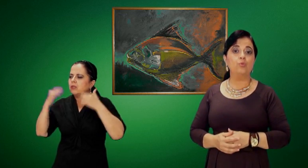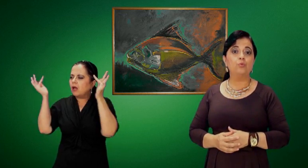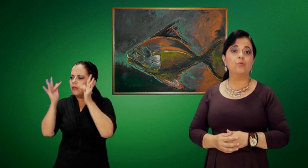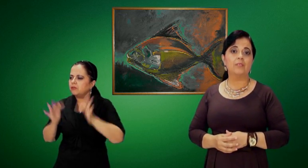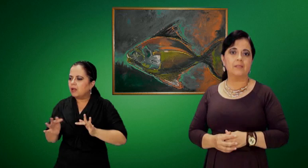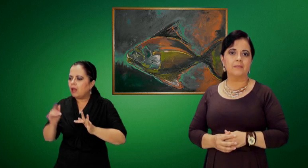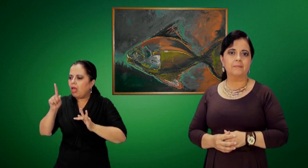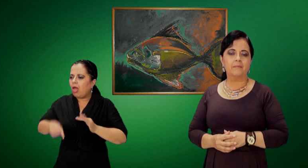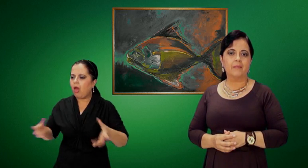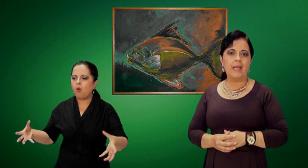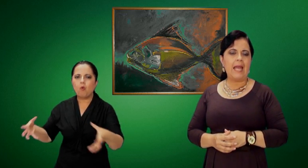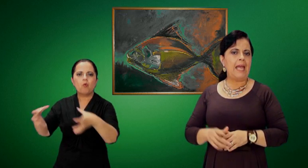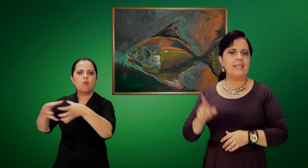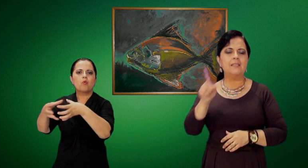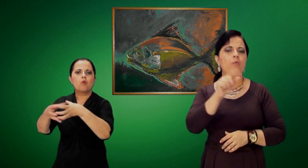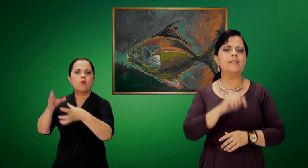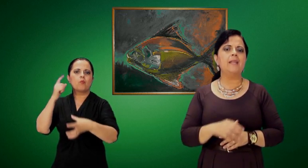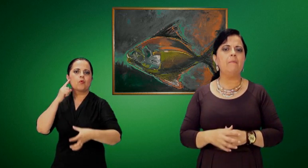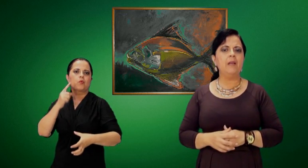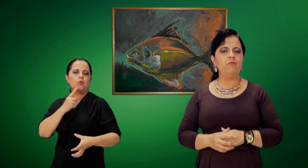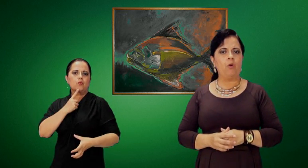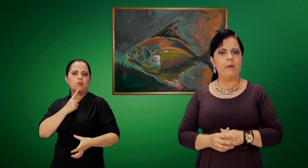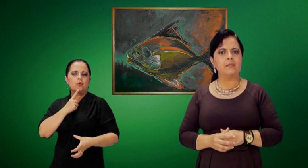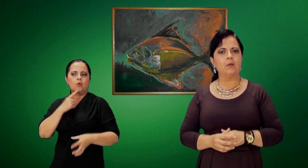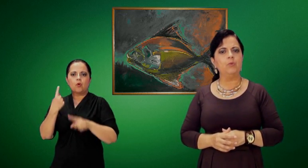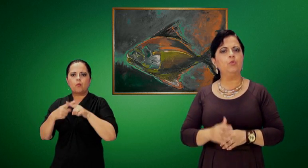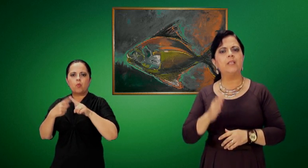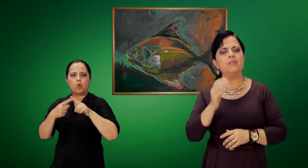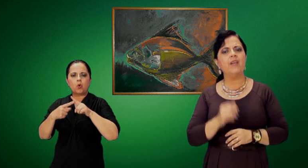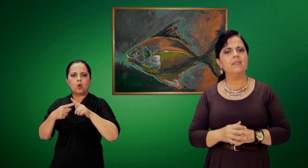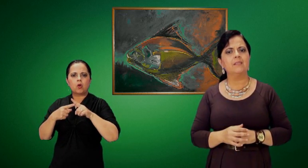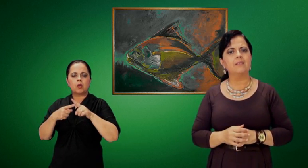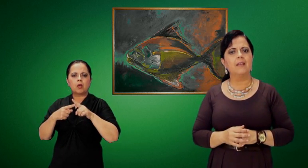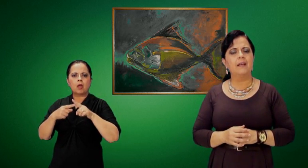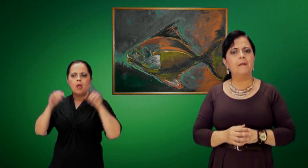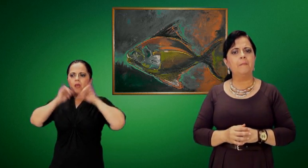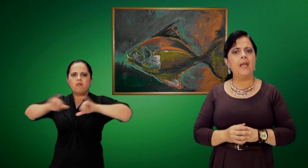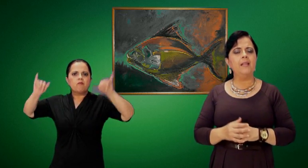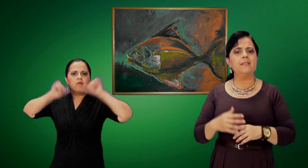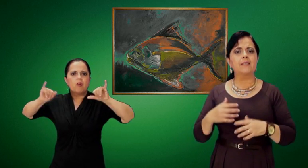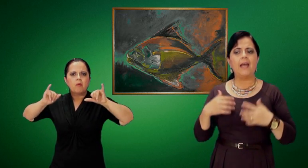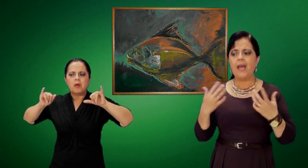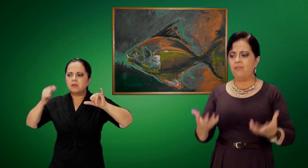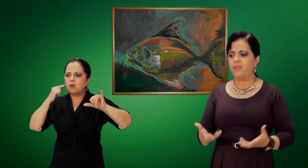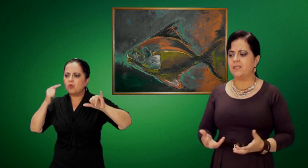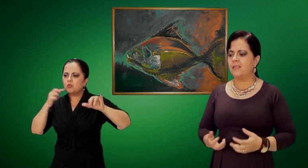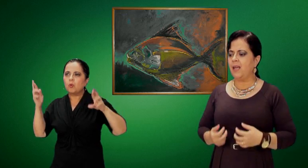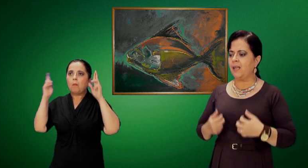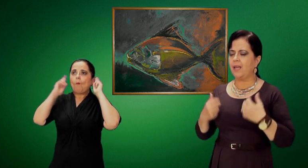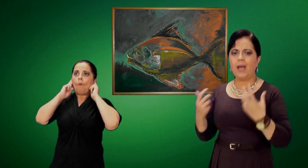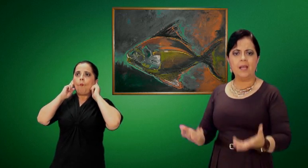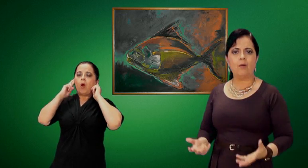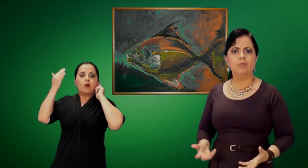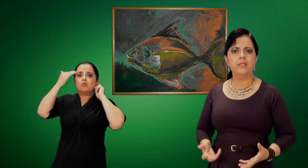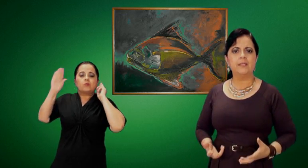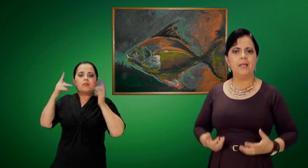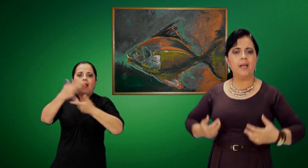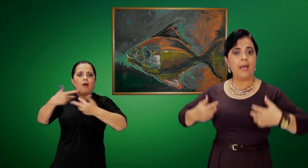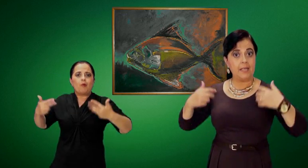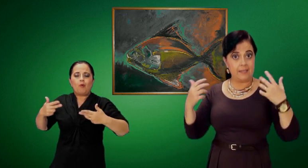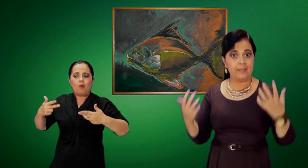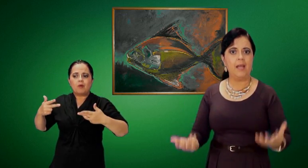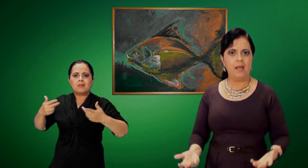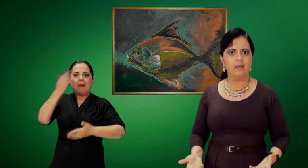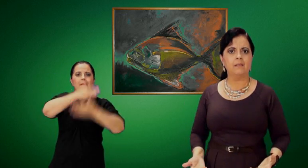São os surdos. Eles não recebem informação e muitas vezes eles querem fazer, querem